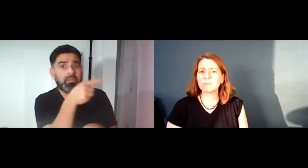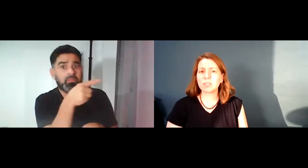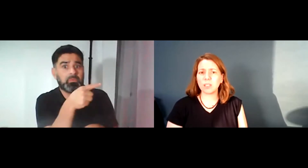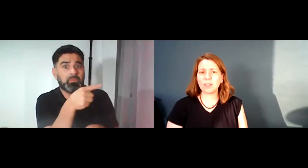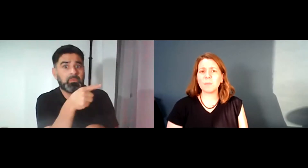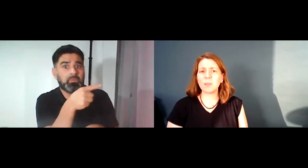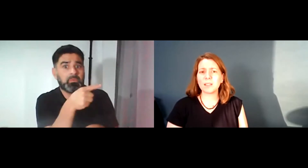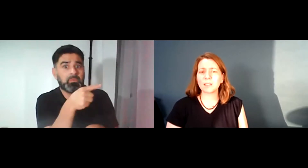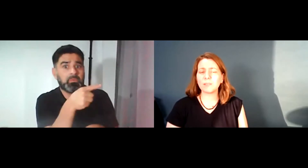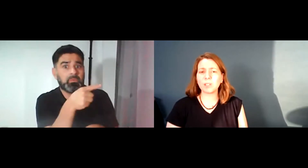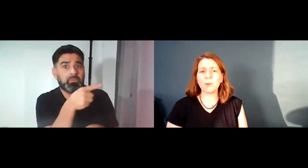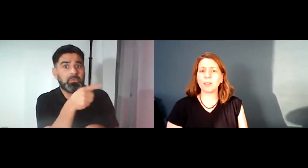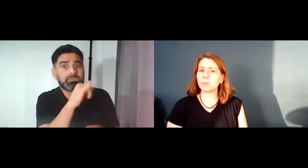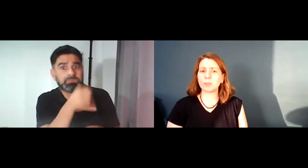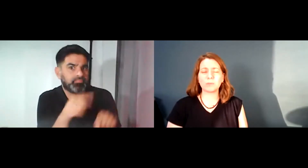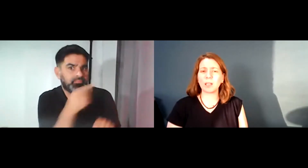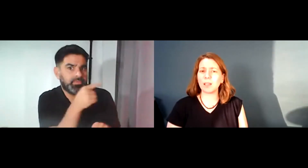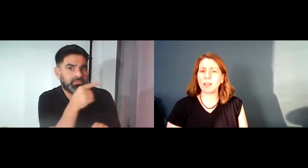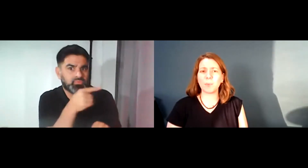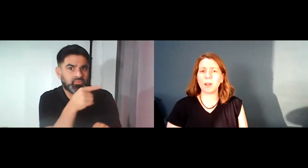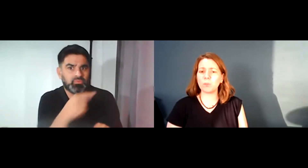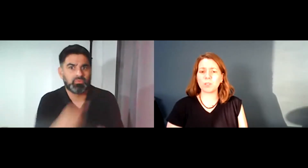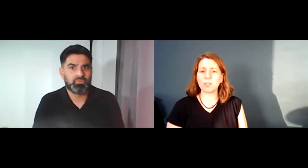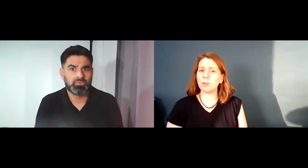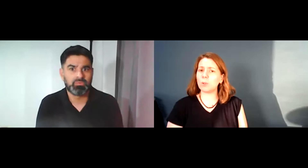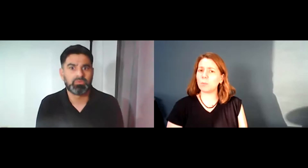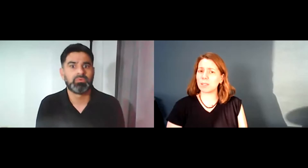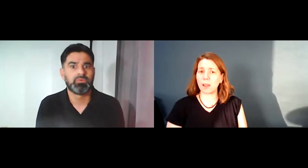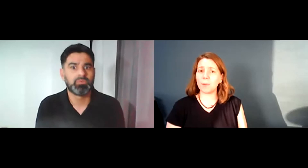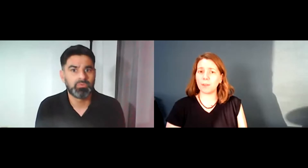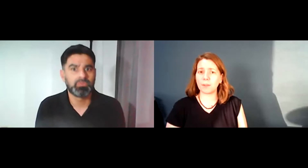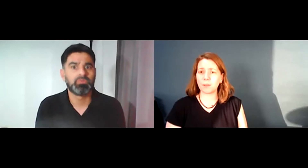sí, el tema del certificado hay que preguntarle a Pau, no sé si Ludmi sabe,